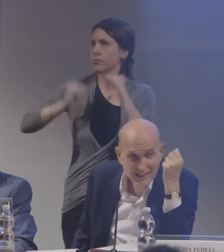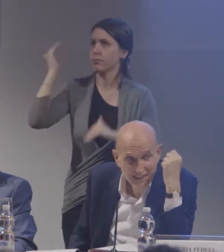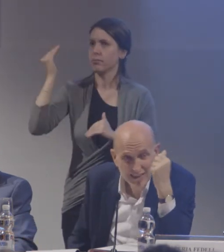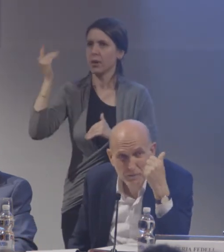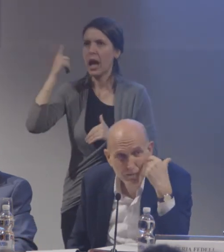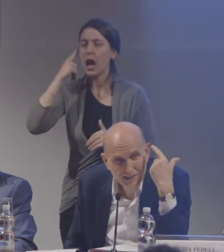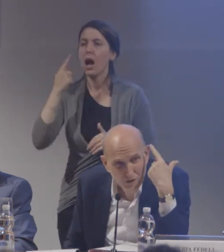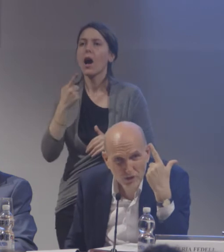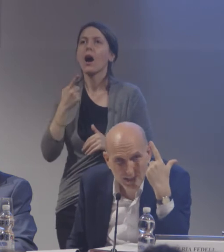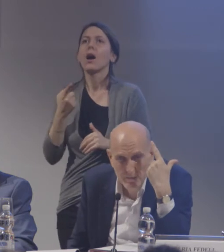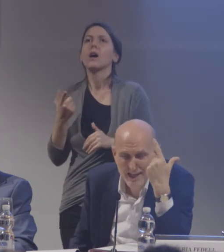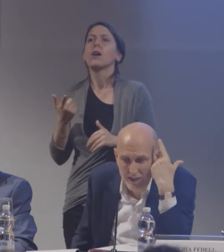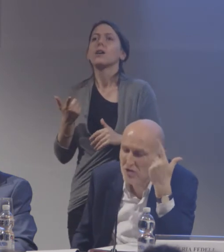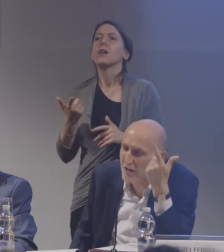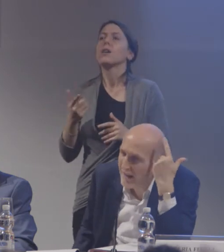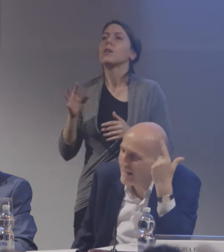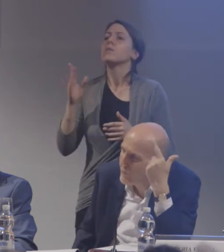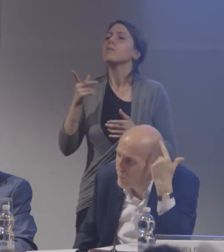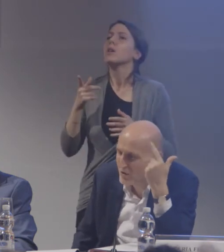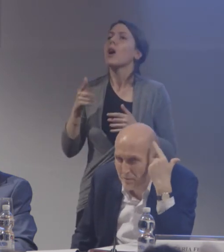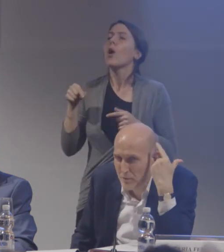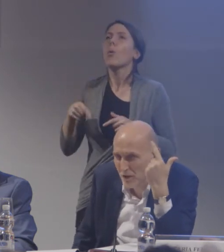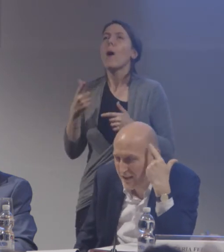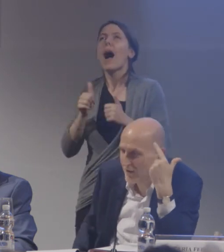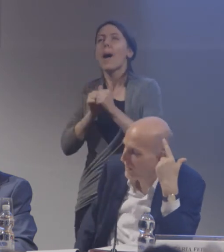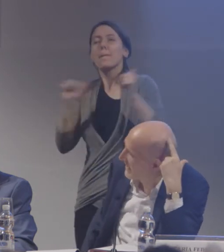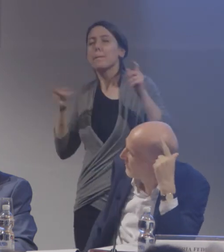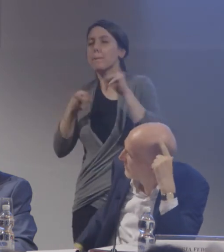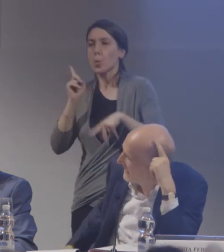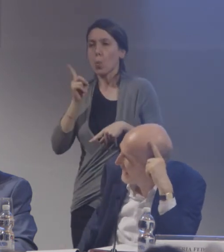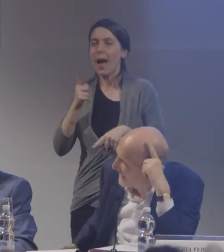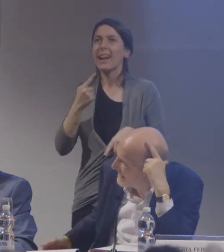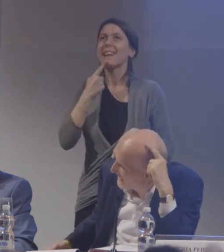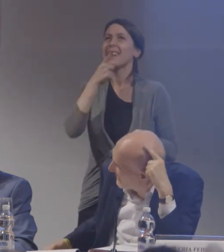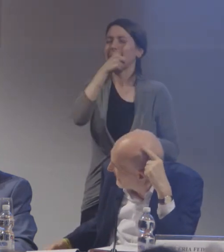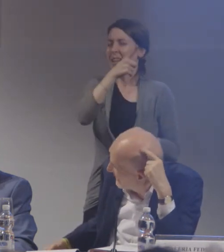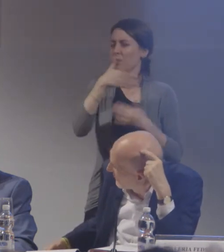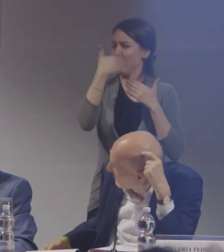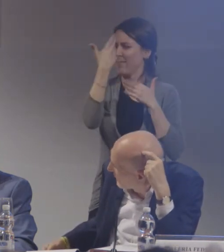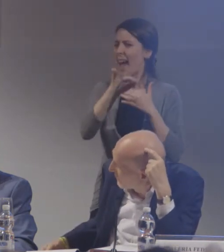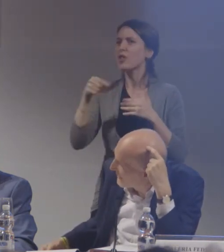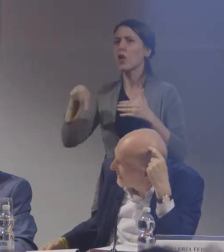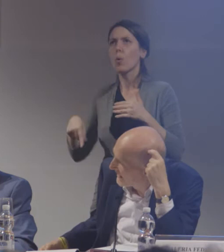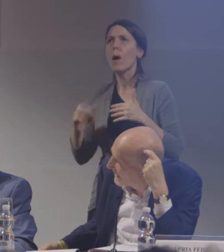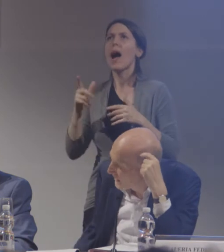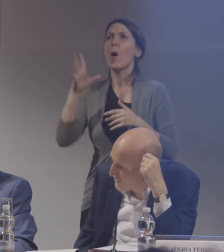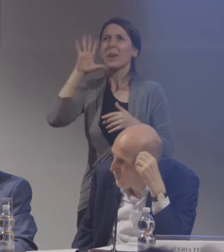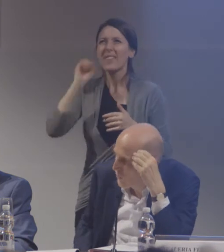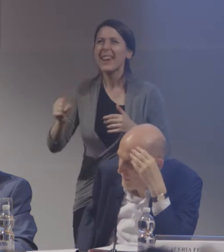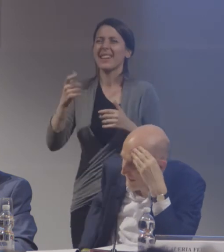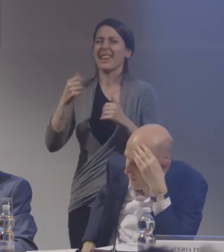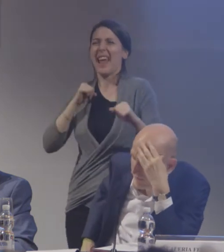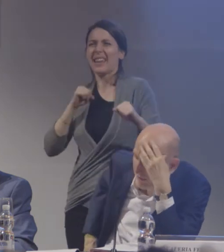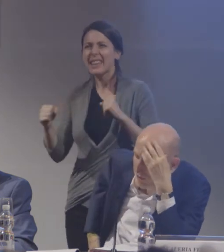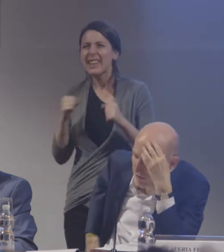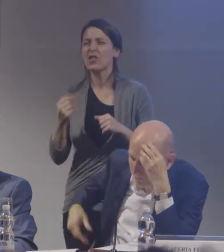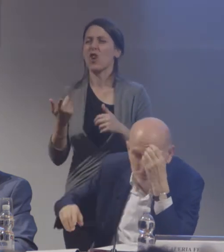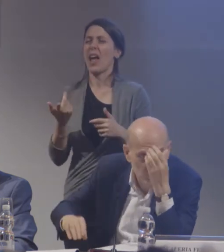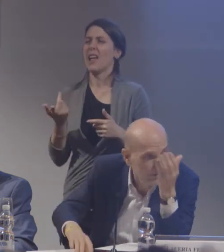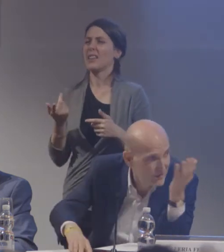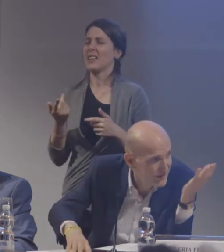laureati, tra gli imprenditori, tra i manager. E uno potrebbe pure dire, guardando l'Italia, si vede questa cosa qua, perché è un